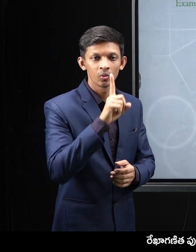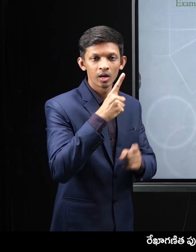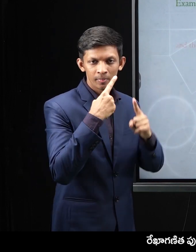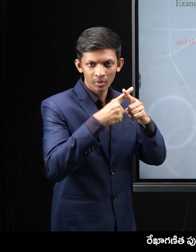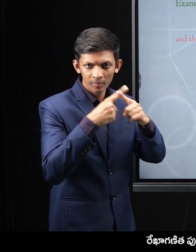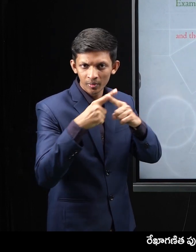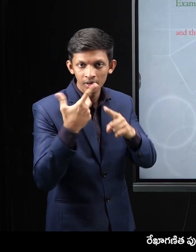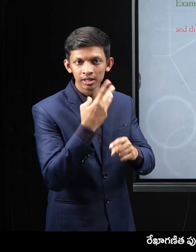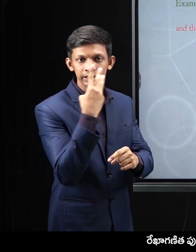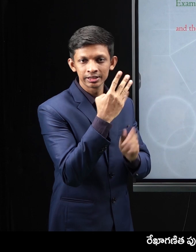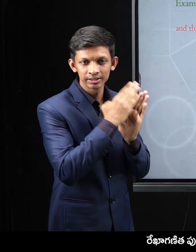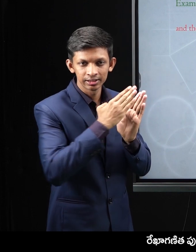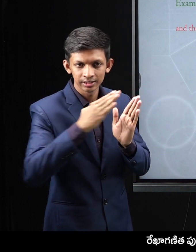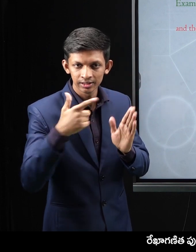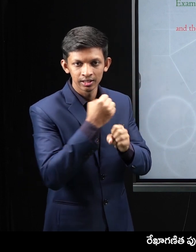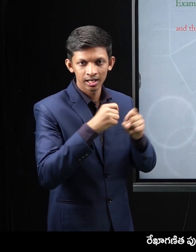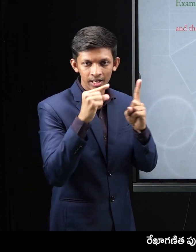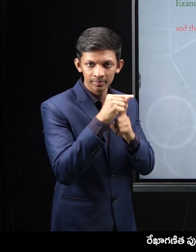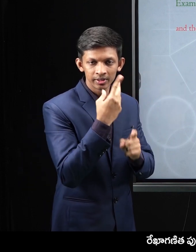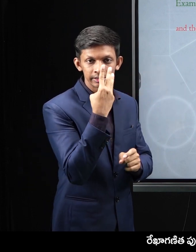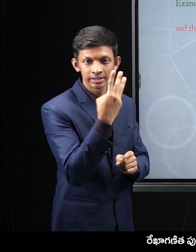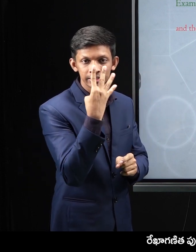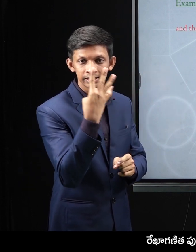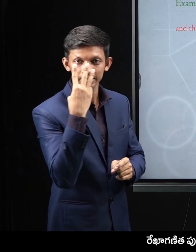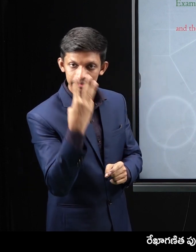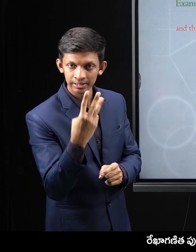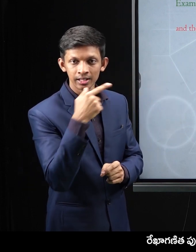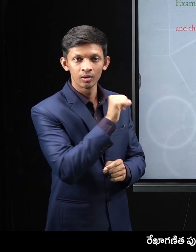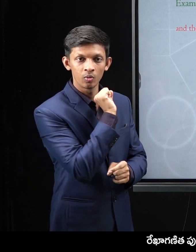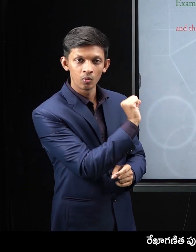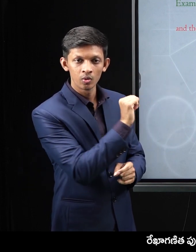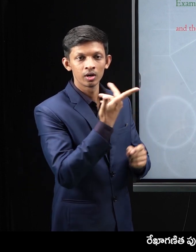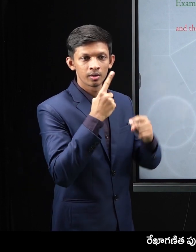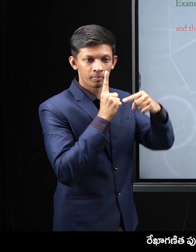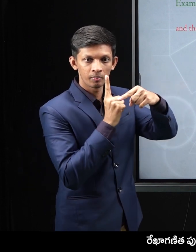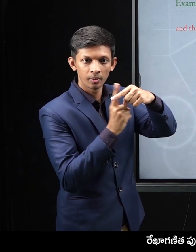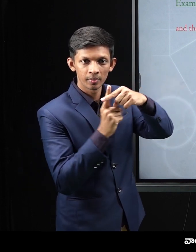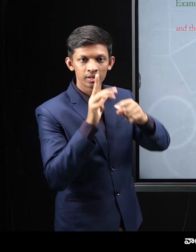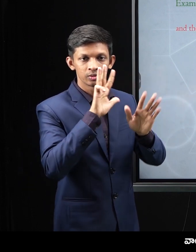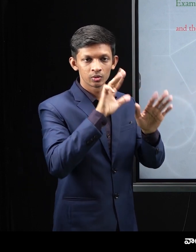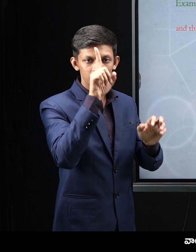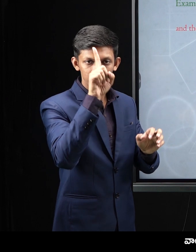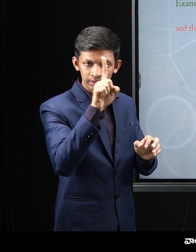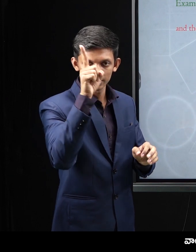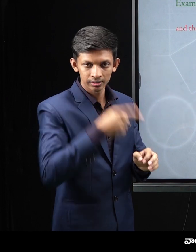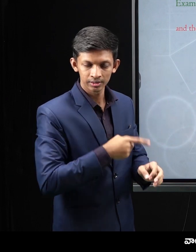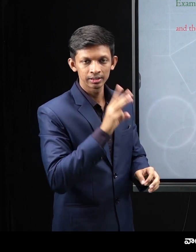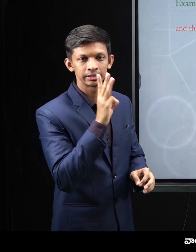రేఖాగణిత పురోగతి యొక్క 3 వరుస పదాల ఉత్పత్తి 343 మరియు వాటి మొత్తం